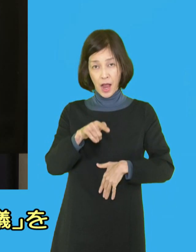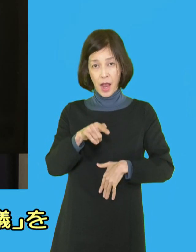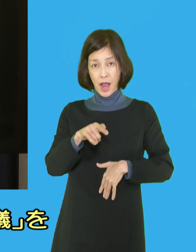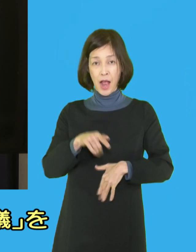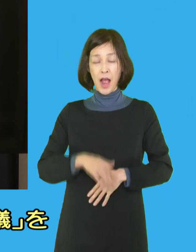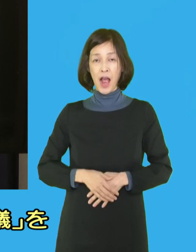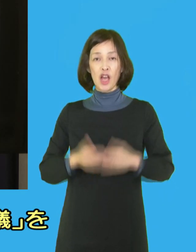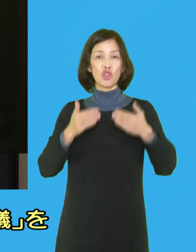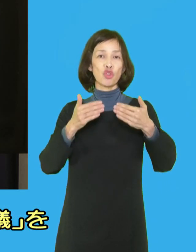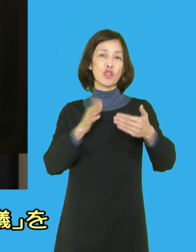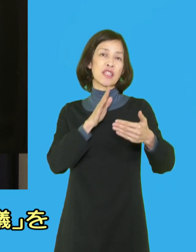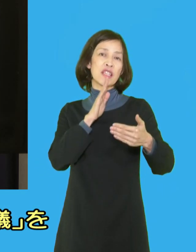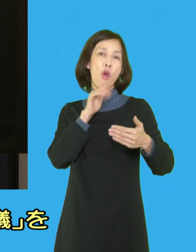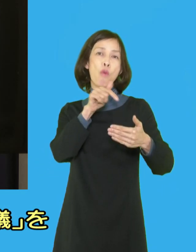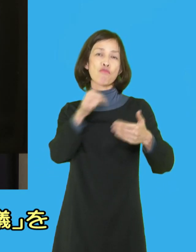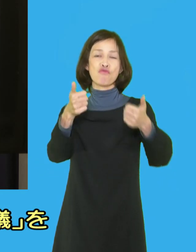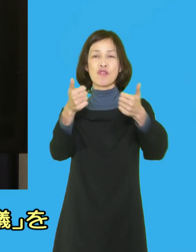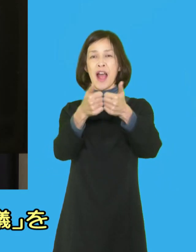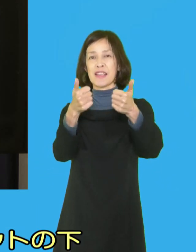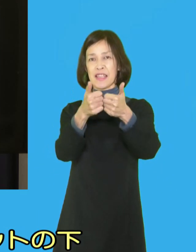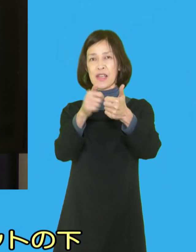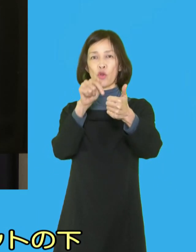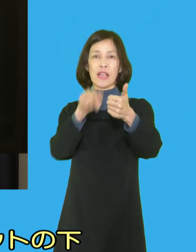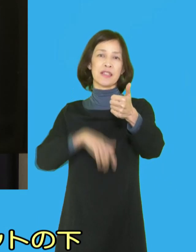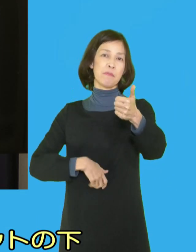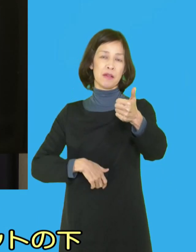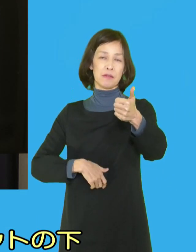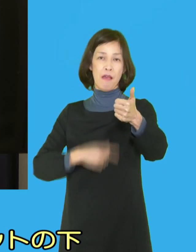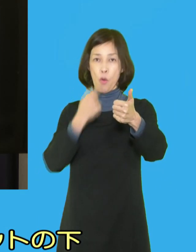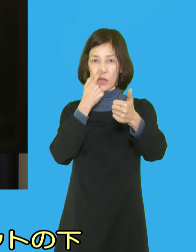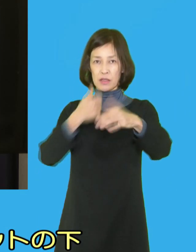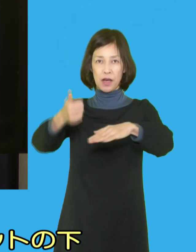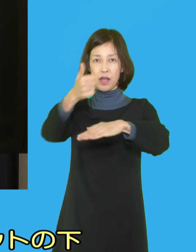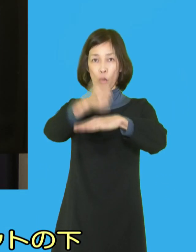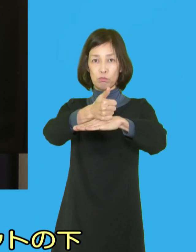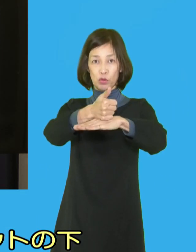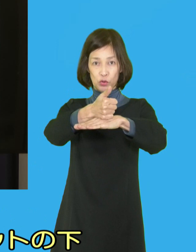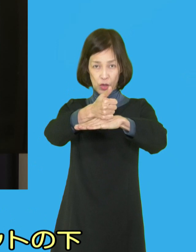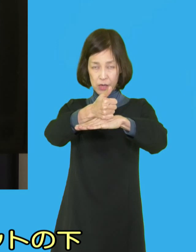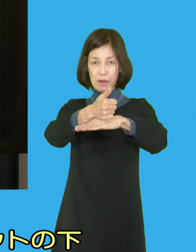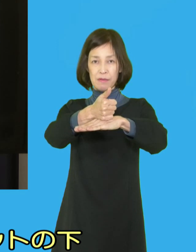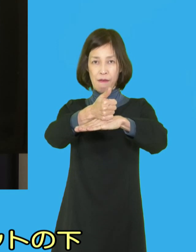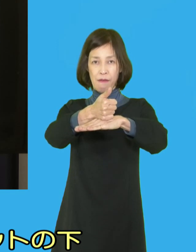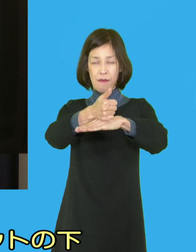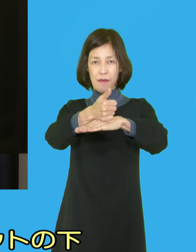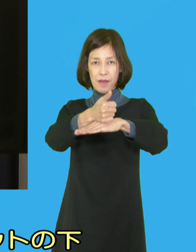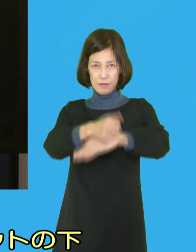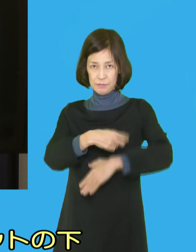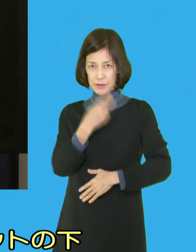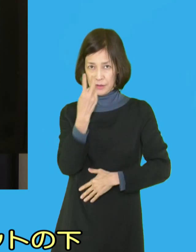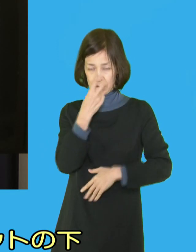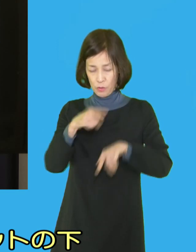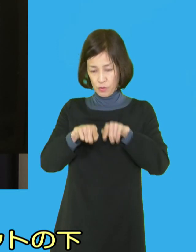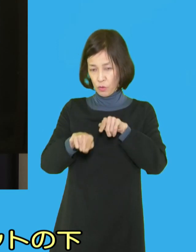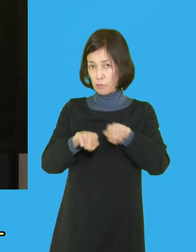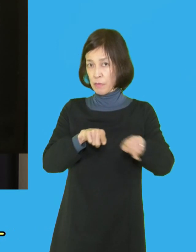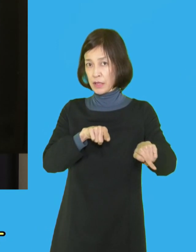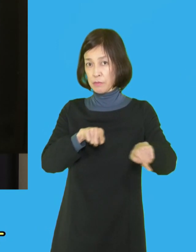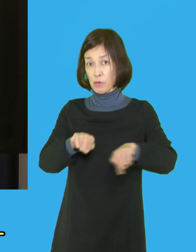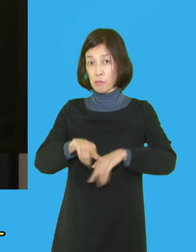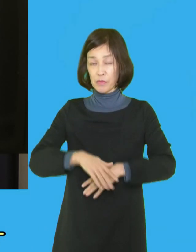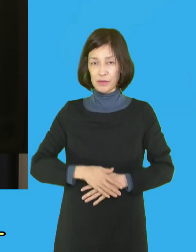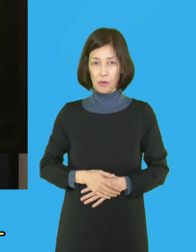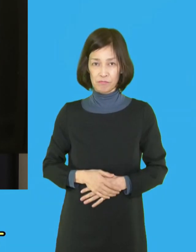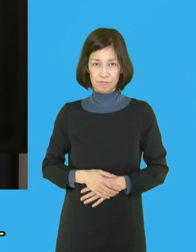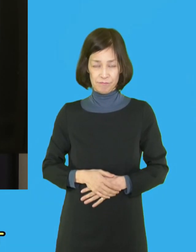進本部会議というものを設置をしまして、私が、まあ、トップとなりまして、市長のトップマネジメントのもと堺